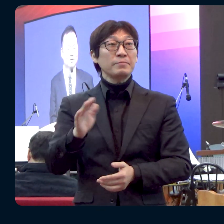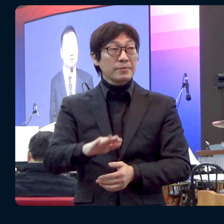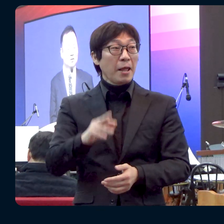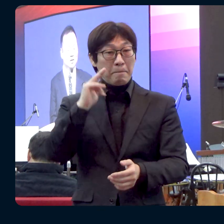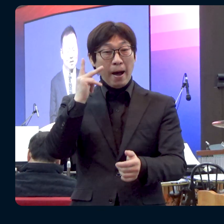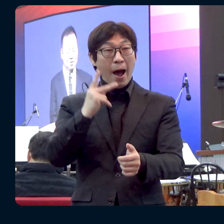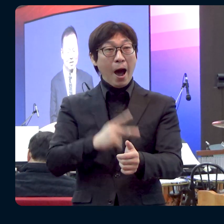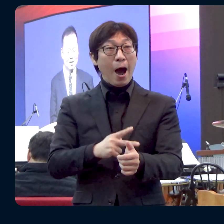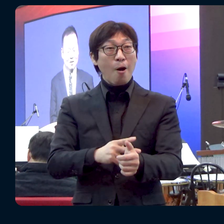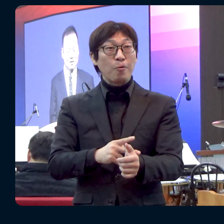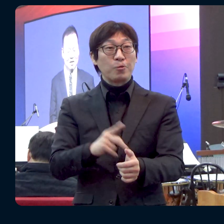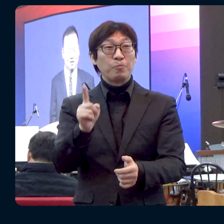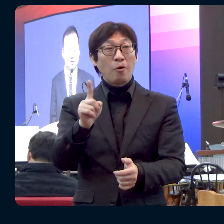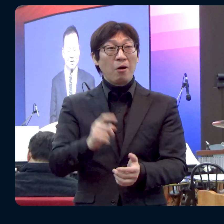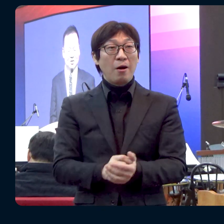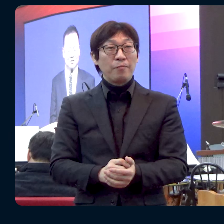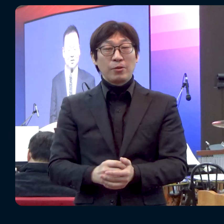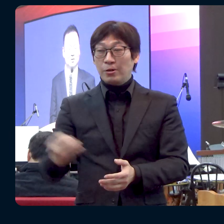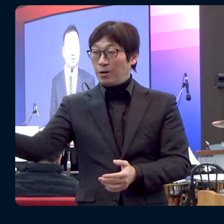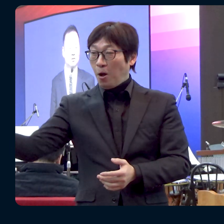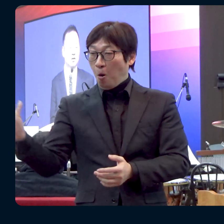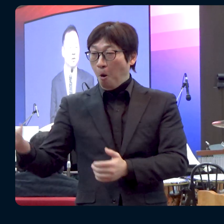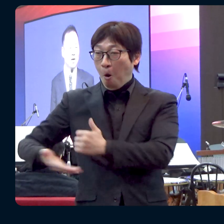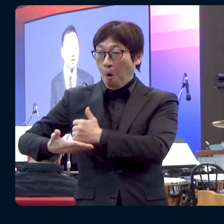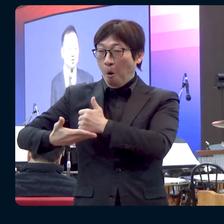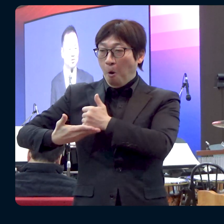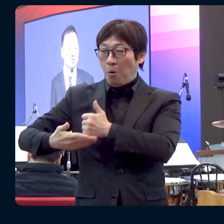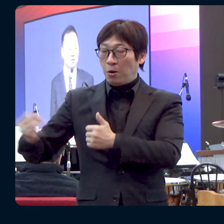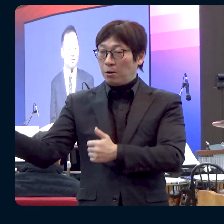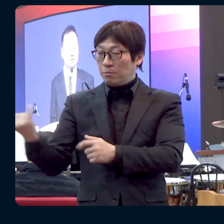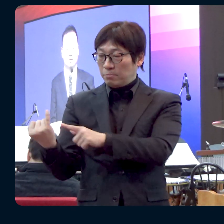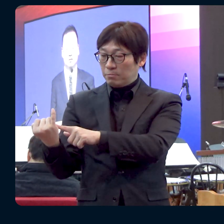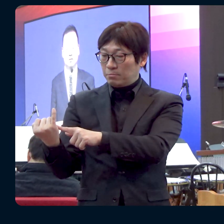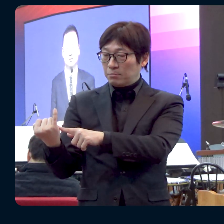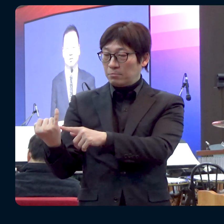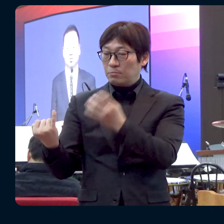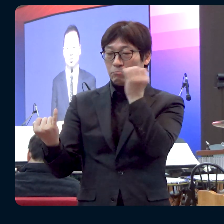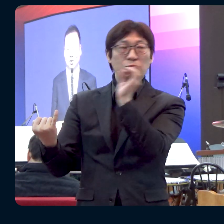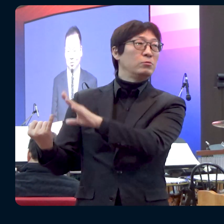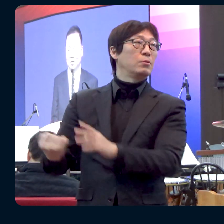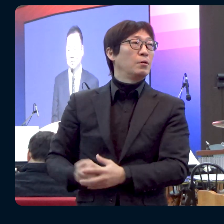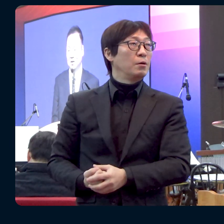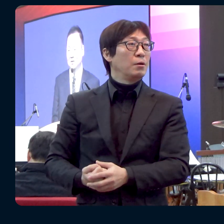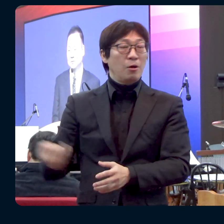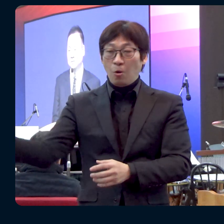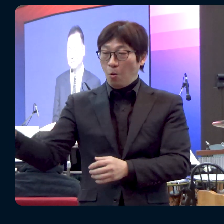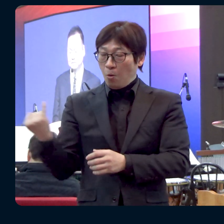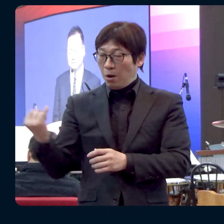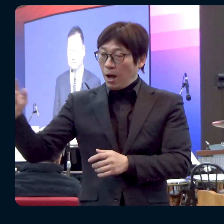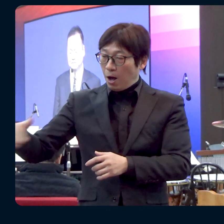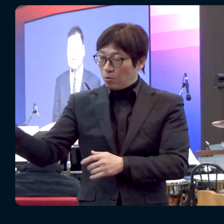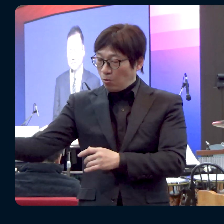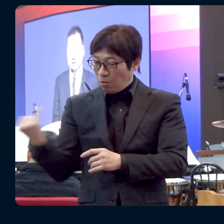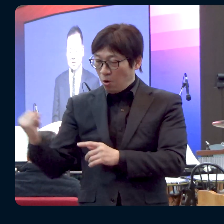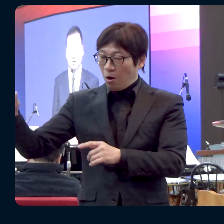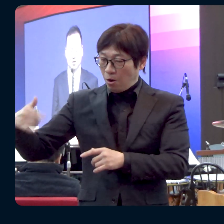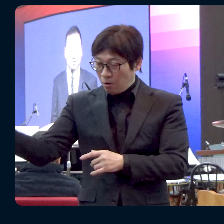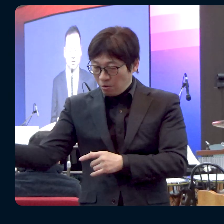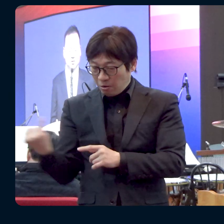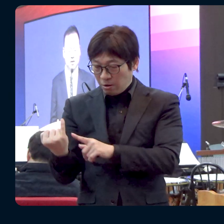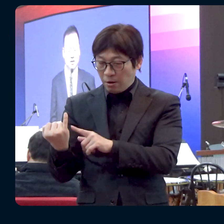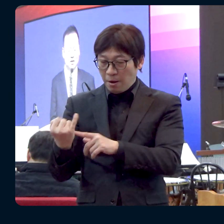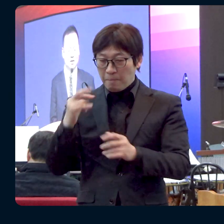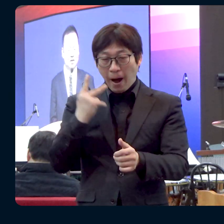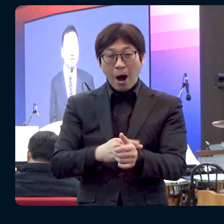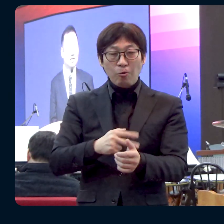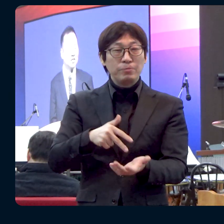하지만 바울은 이 여자가 자기를 가리켜서 그렇게 말해주는 것을 괴로워합니다. 그냥